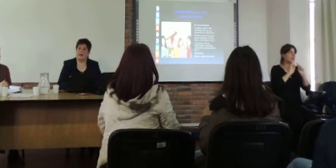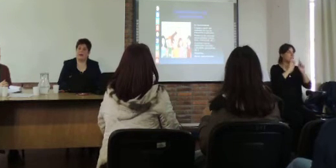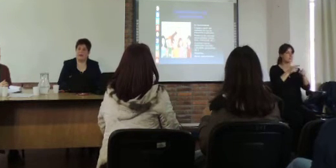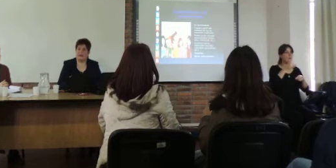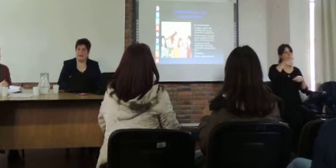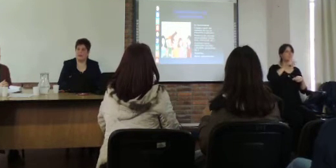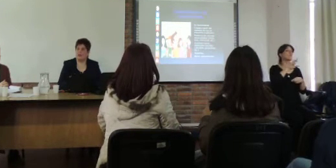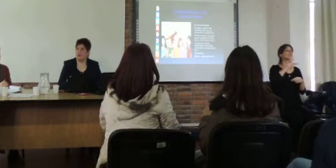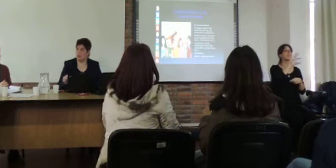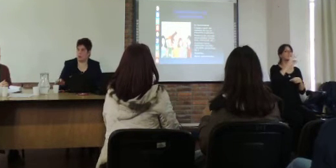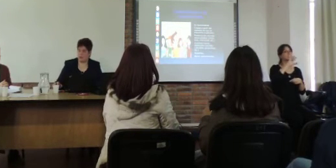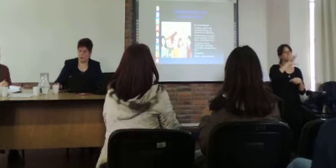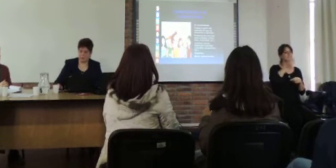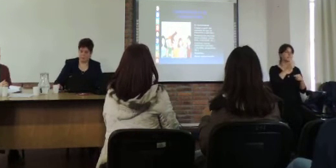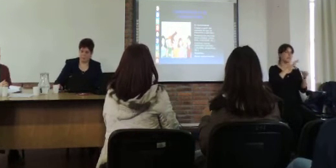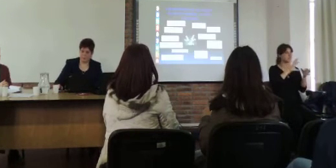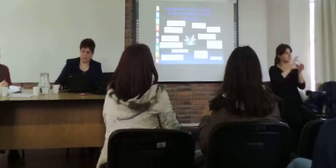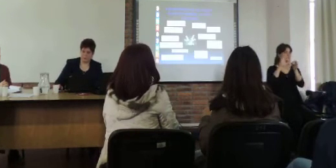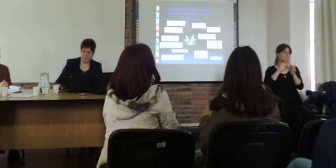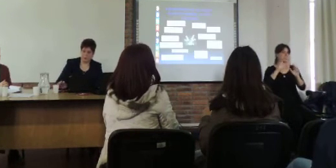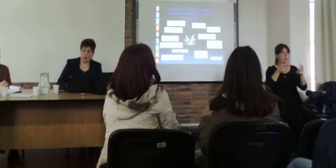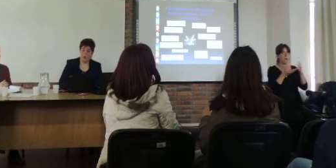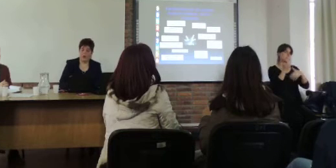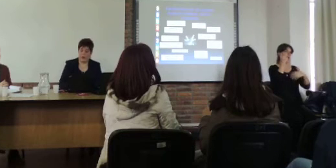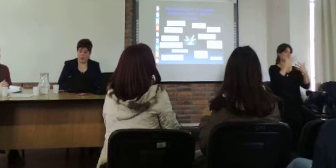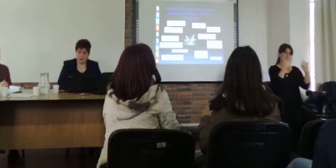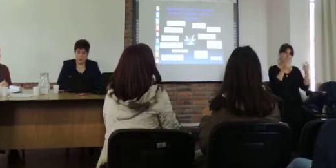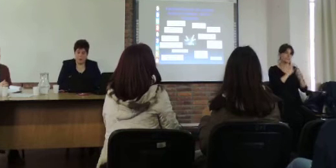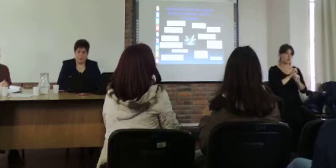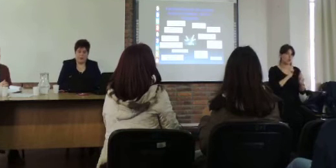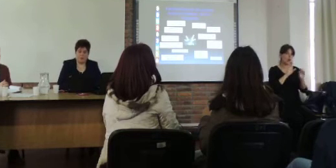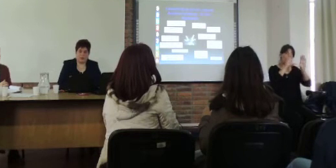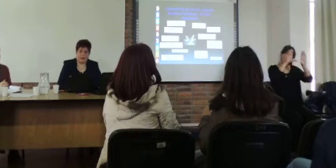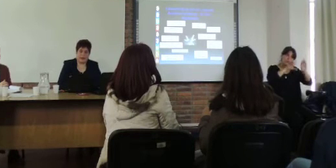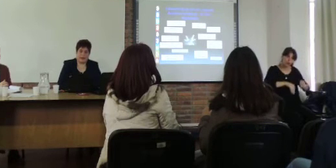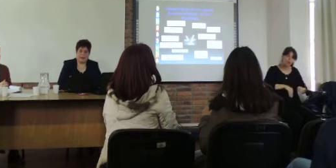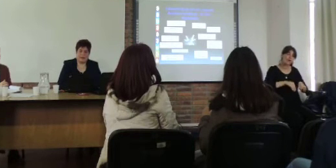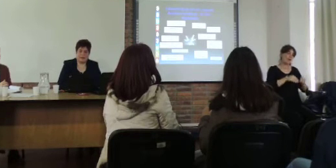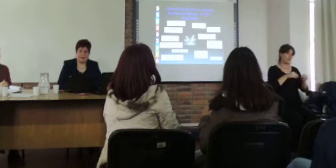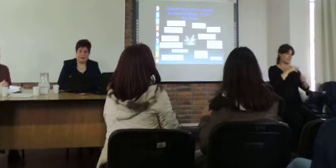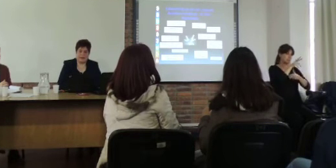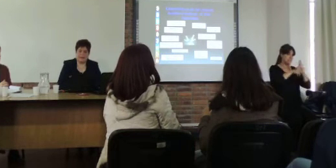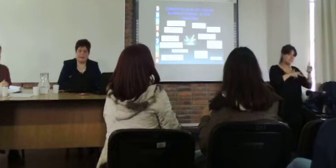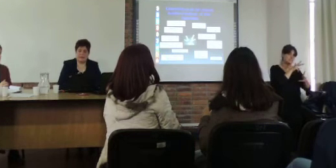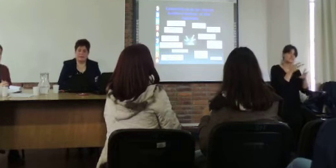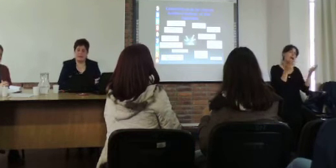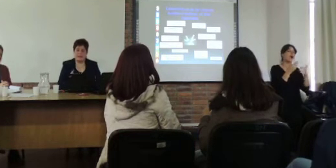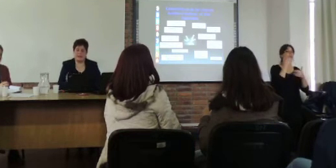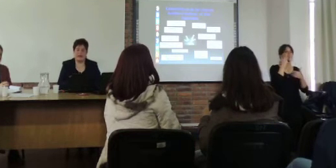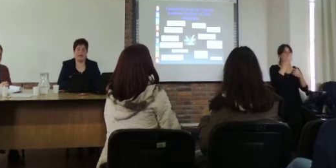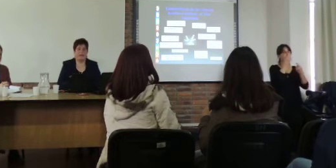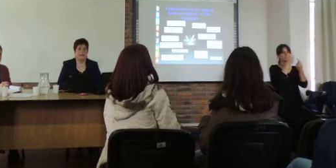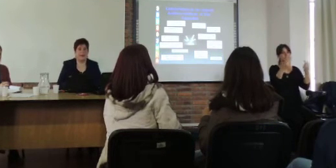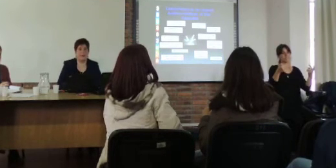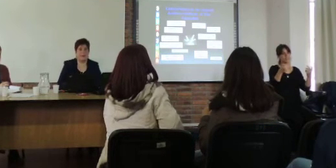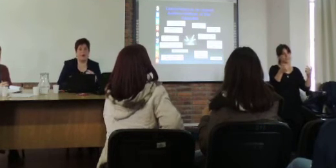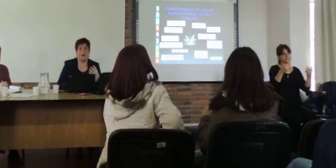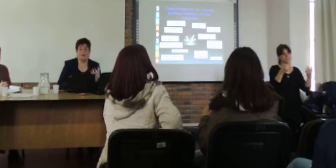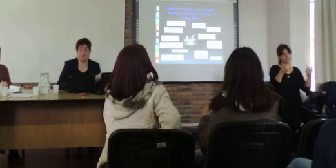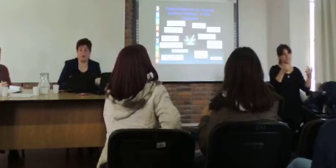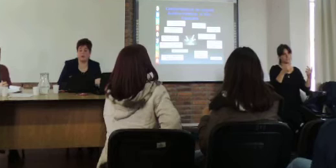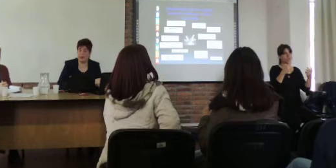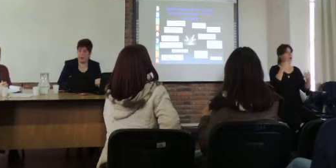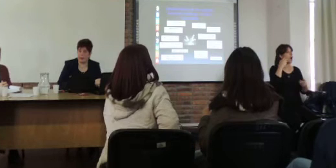no tienen mayor estructuración. Luego de esto, vamos a ver las grandes diferencias que hay entre las